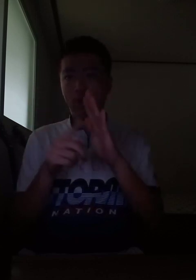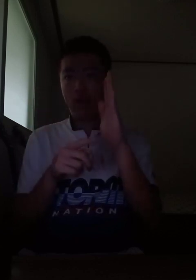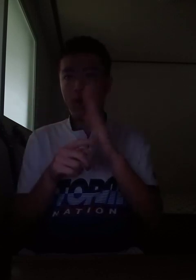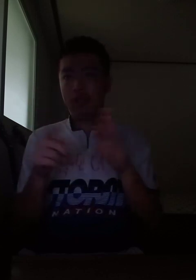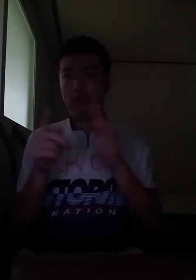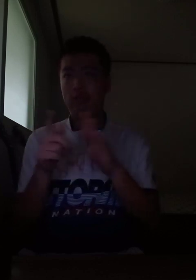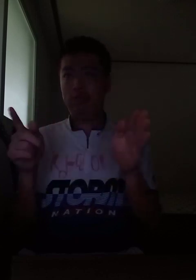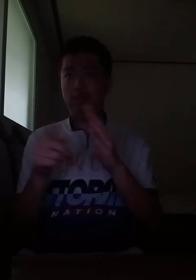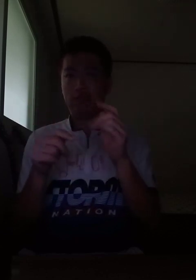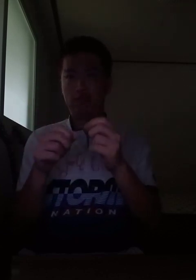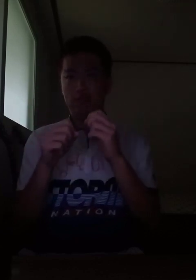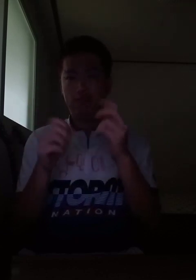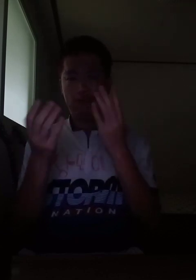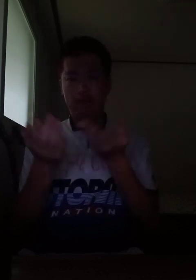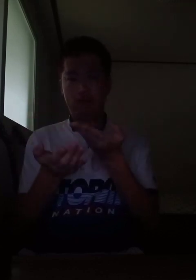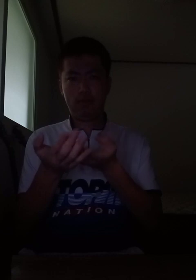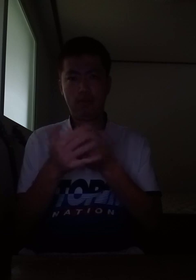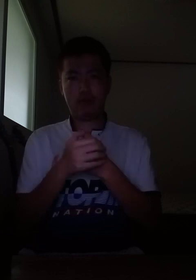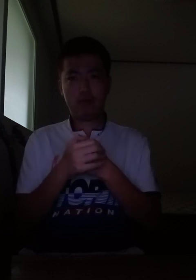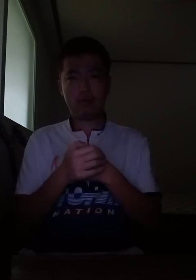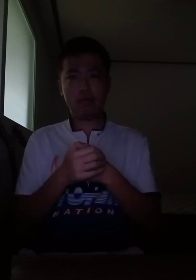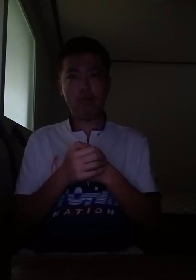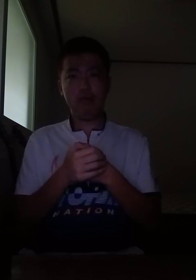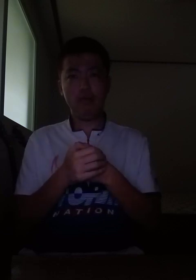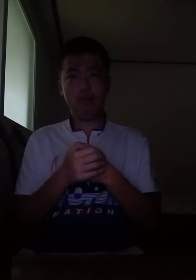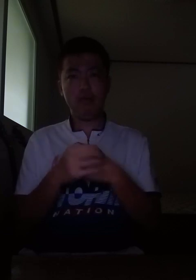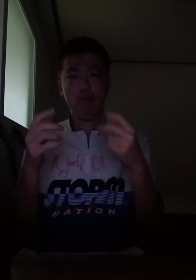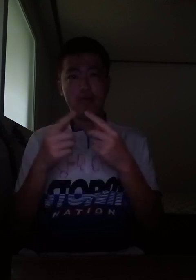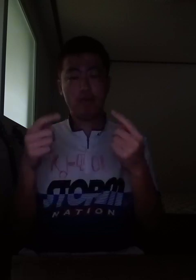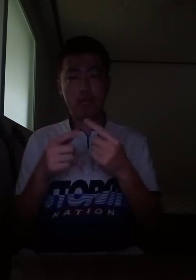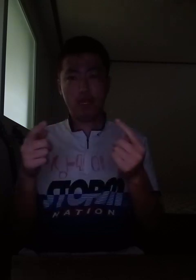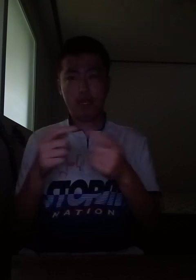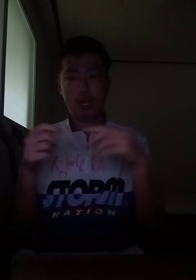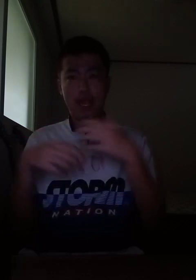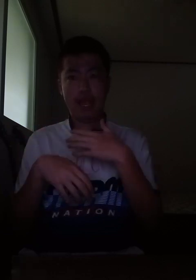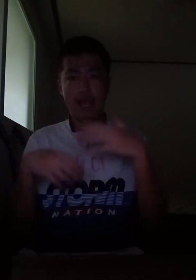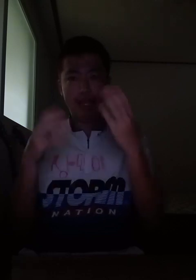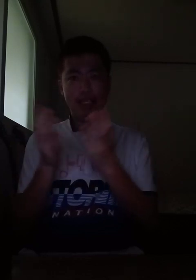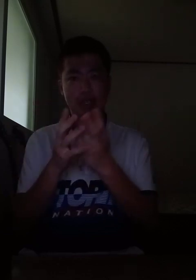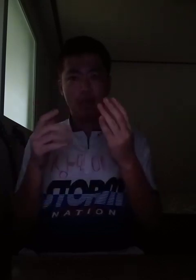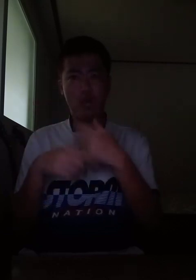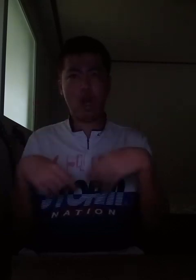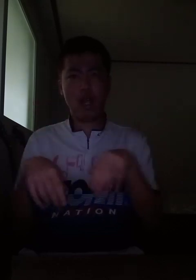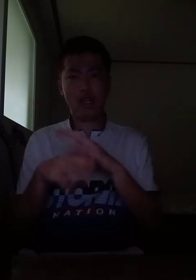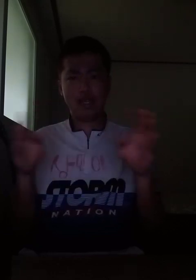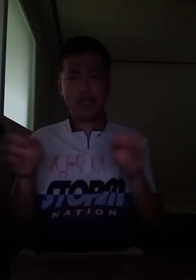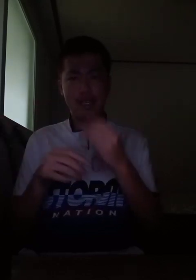해당 남성을 붙잡지 못했습니다. 인근의 또 다른 해수욕장 여자 화장실에서는